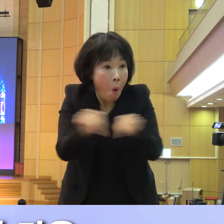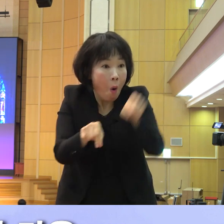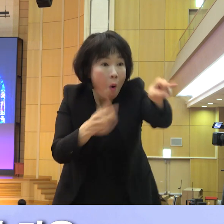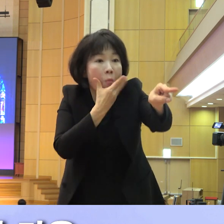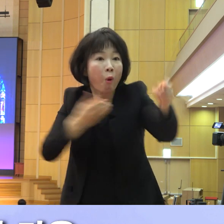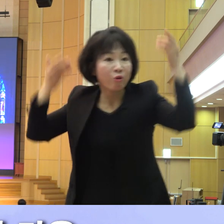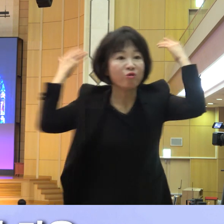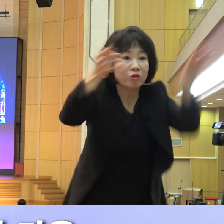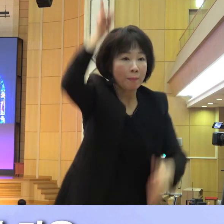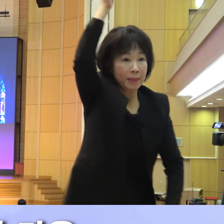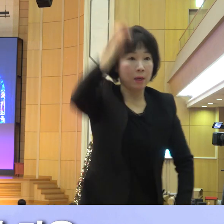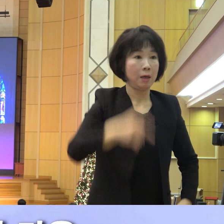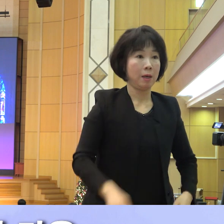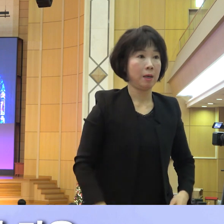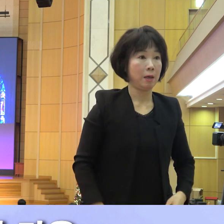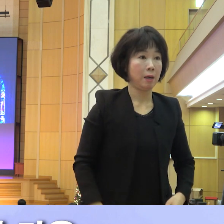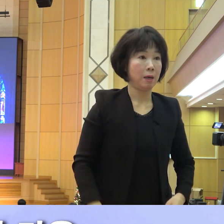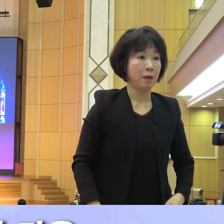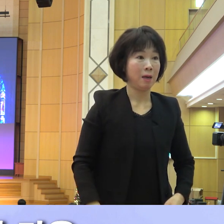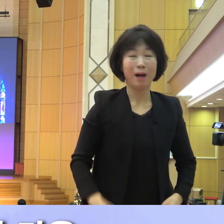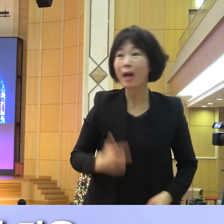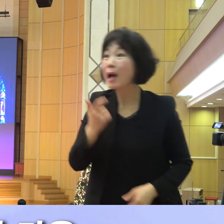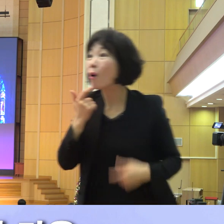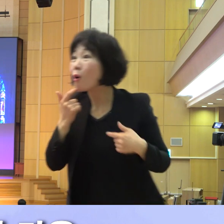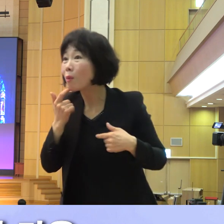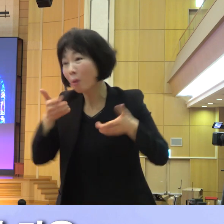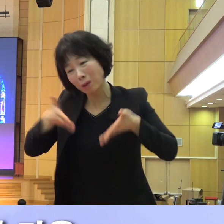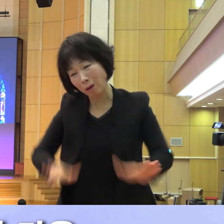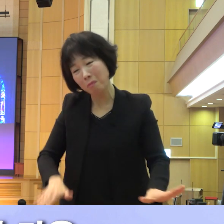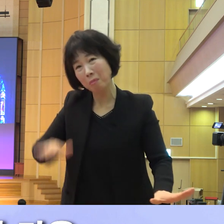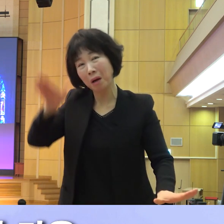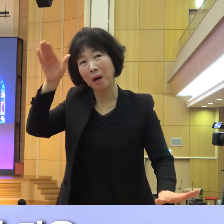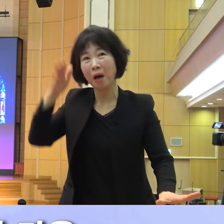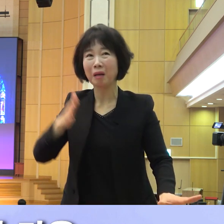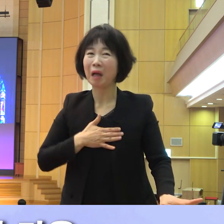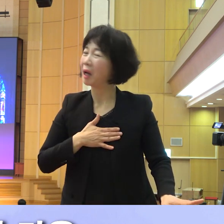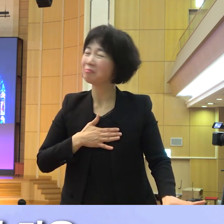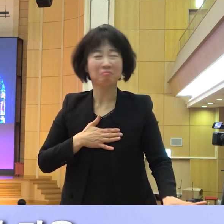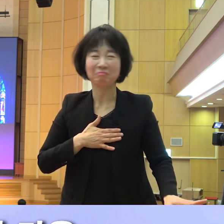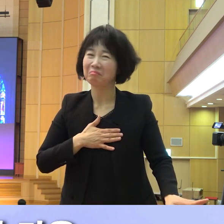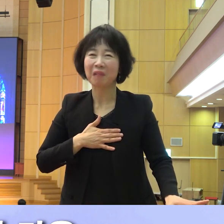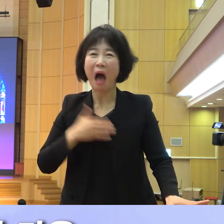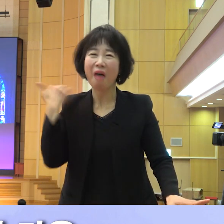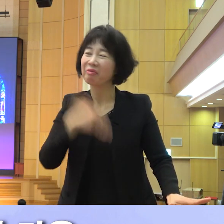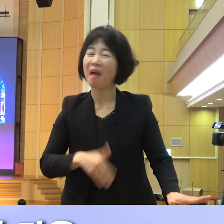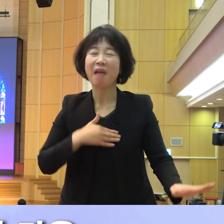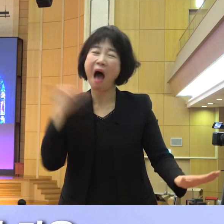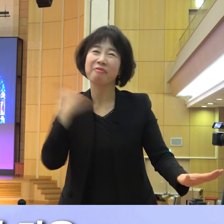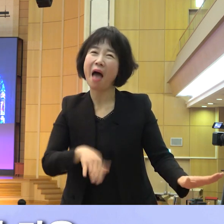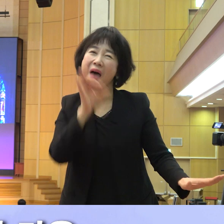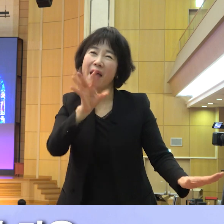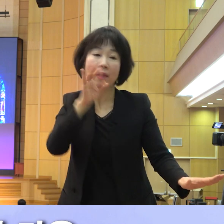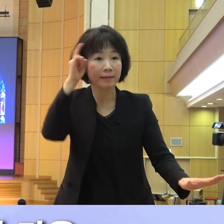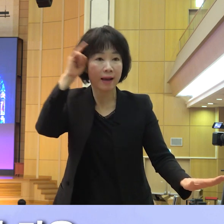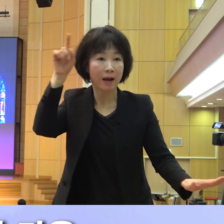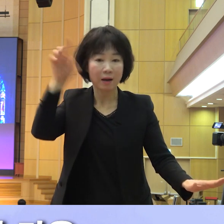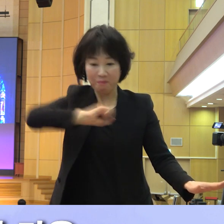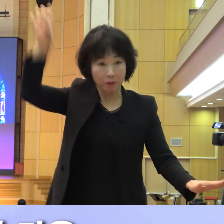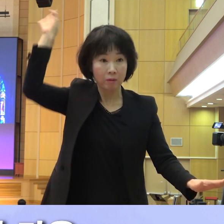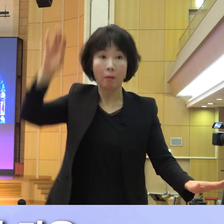때문에 야곱은 태어나서 자라면서 나는 안 돼가 아니라 나는 반드시 축복을